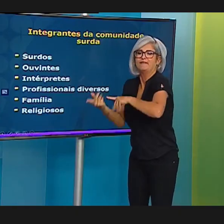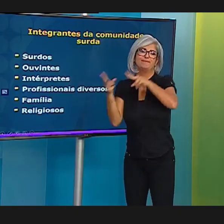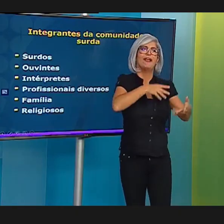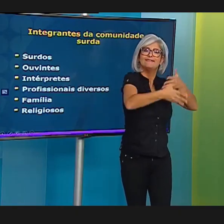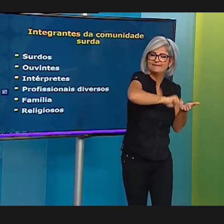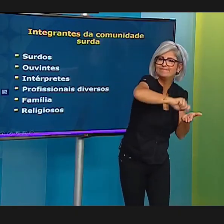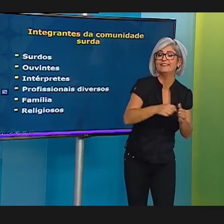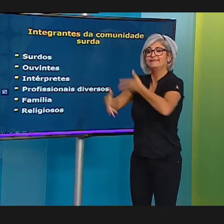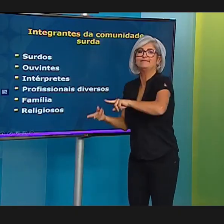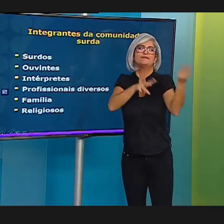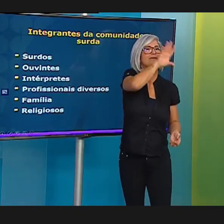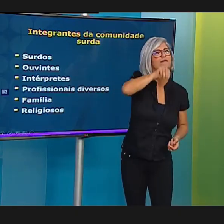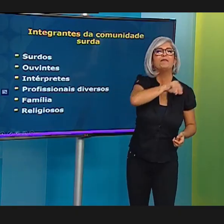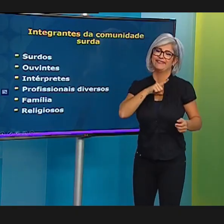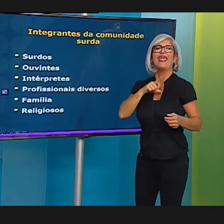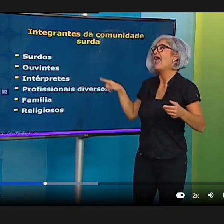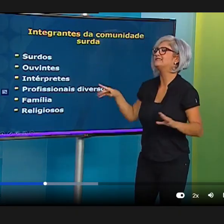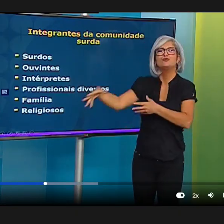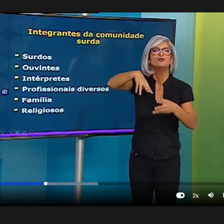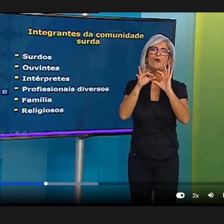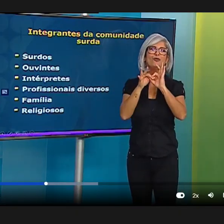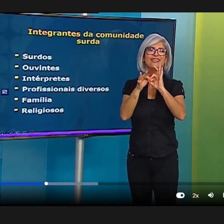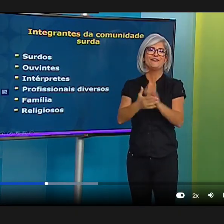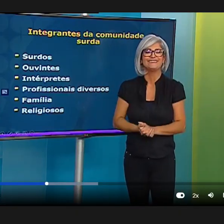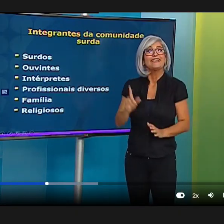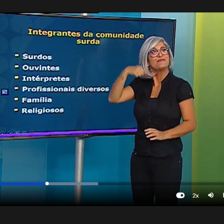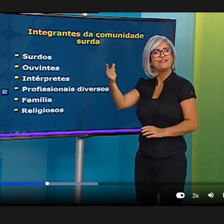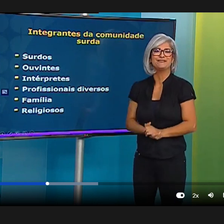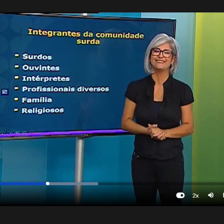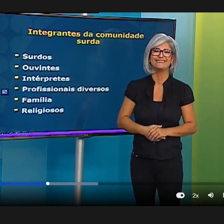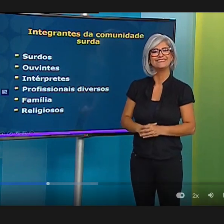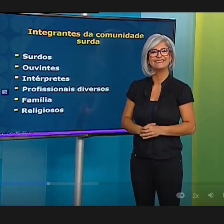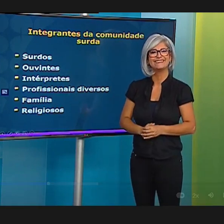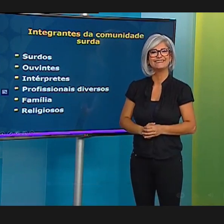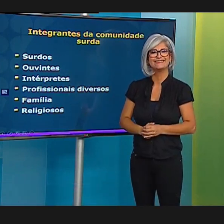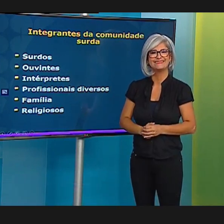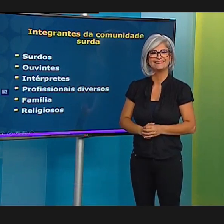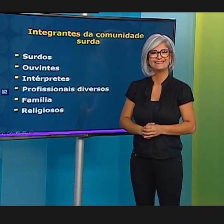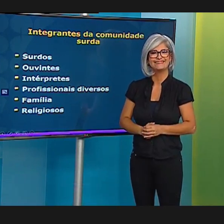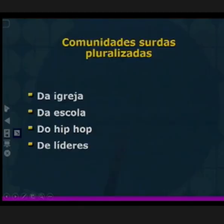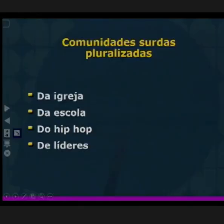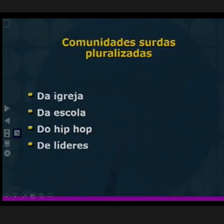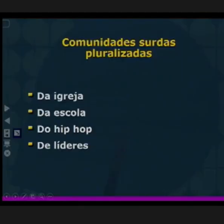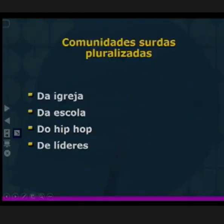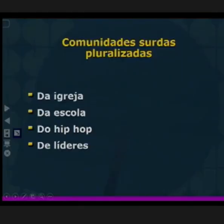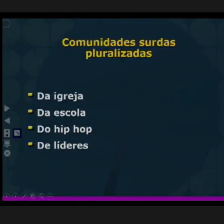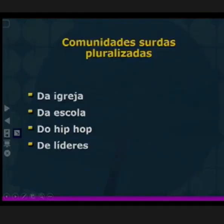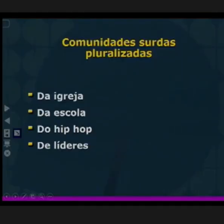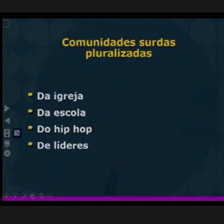tradutores intérpretes, fazendo a versão escrita das línguas de sinais. Então todos esses profissionais fazem parte da comunidade surda. Próximo slide. Comunidades surdas pluralizadas.